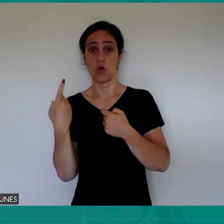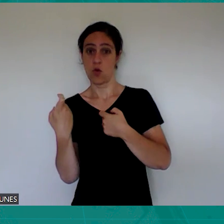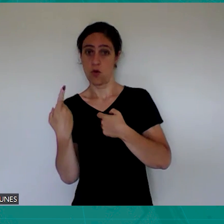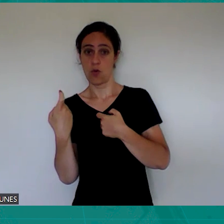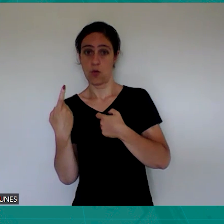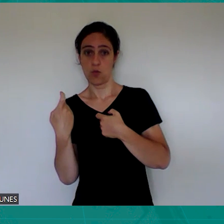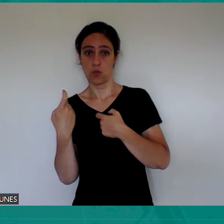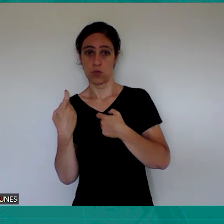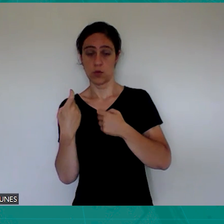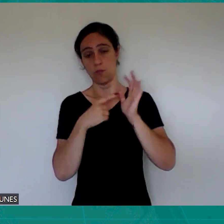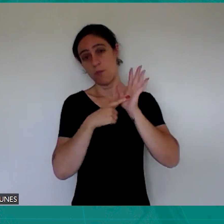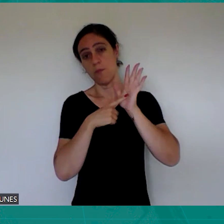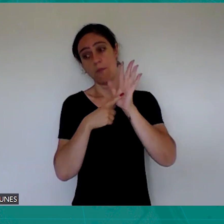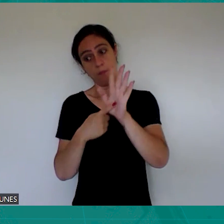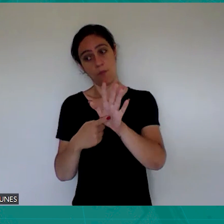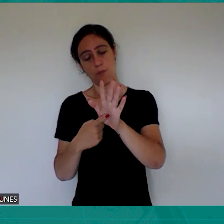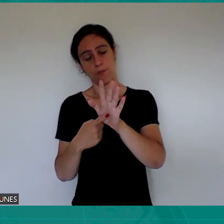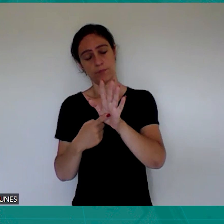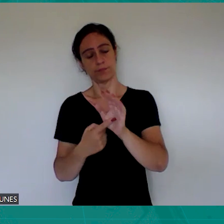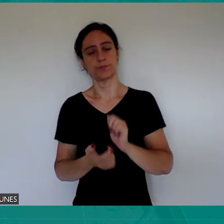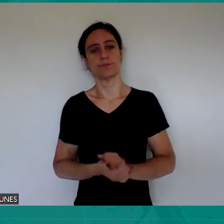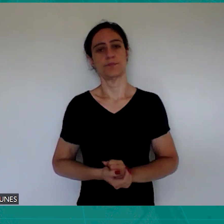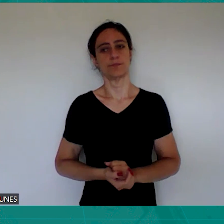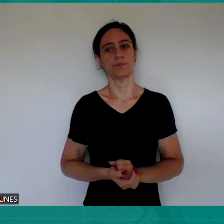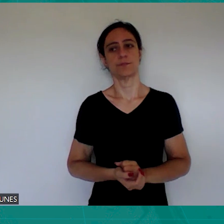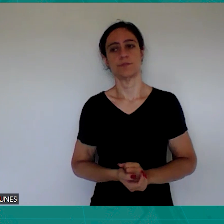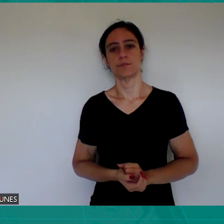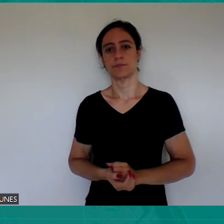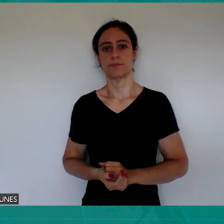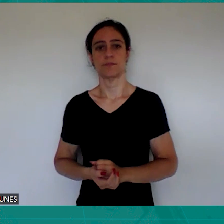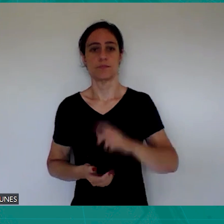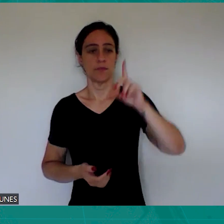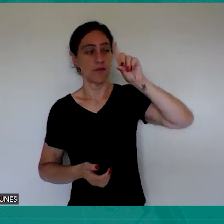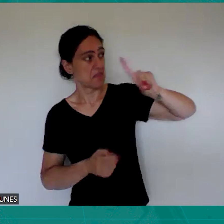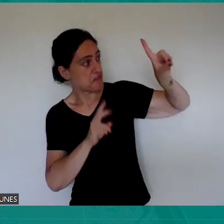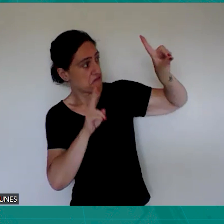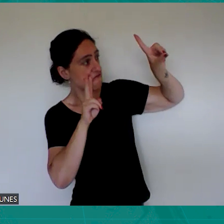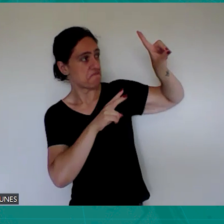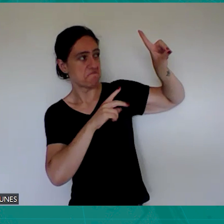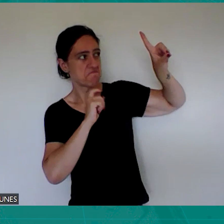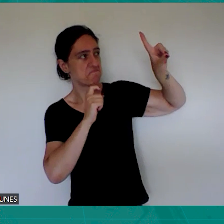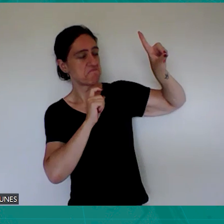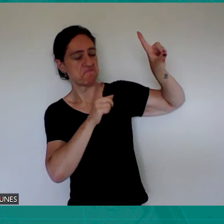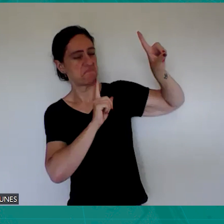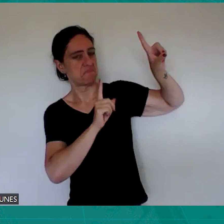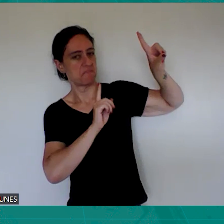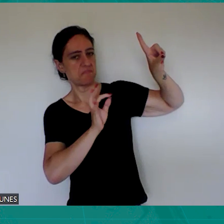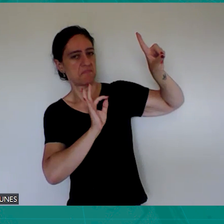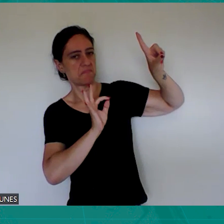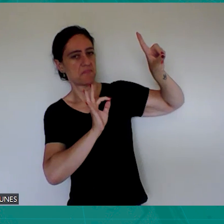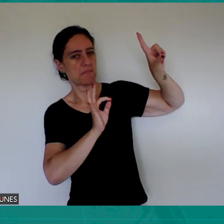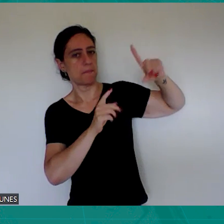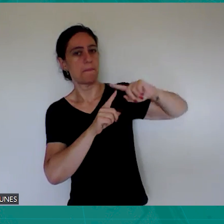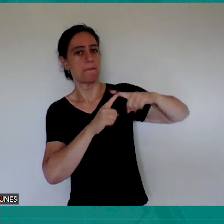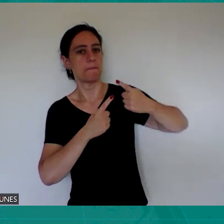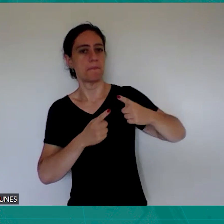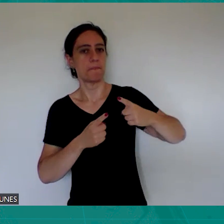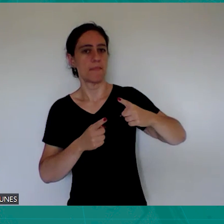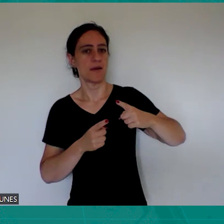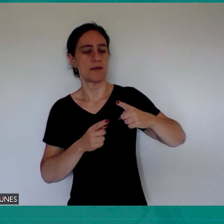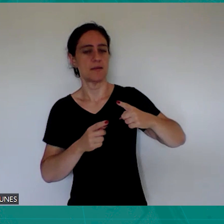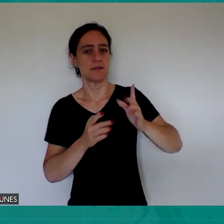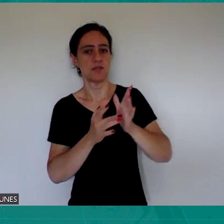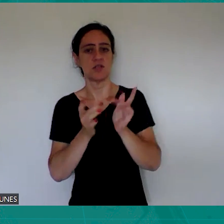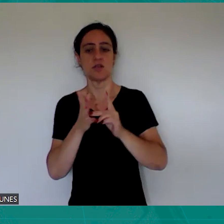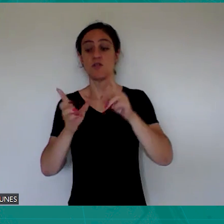revelou. Irmão, ninguém jamais viu a Deus, mas quem vê o Filho, vê o Pai.